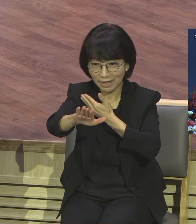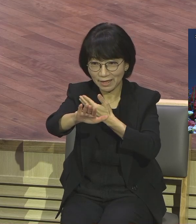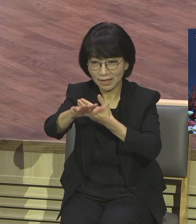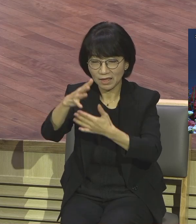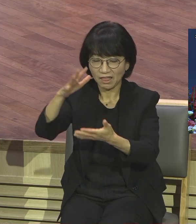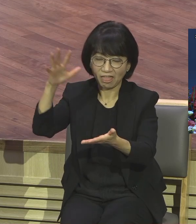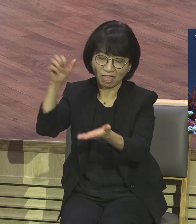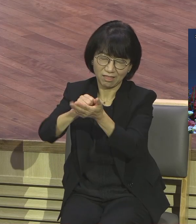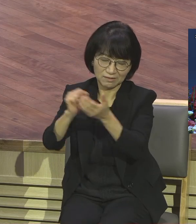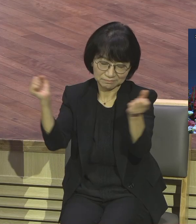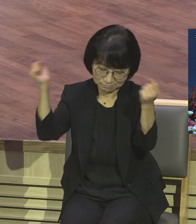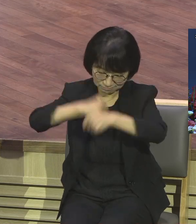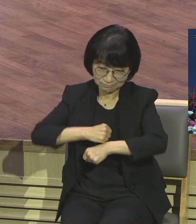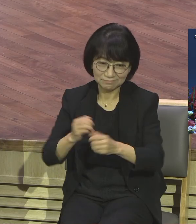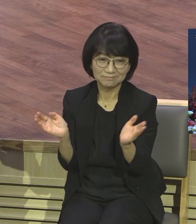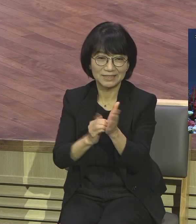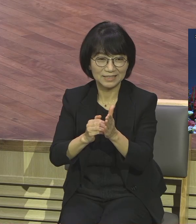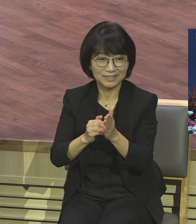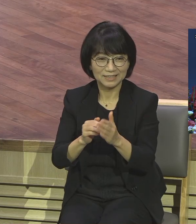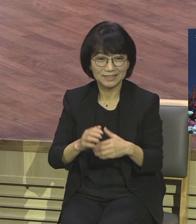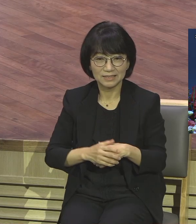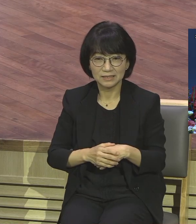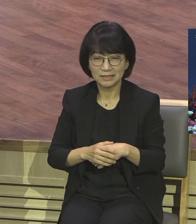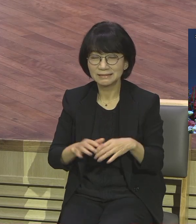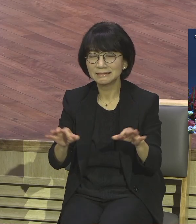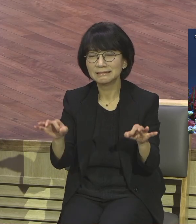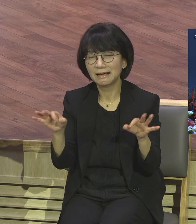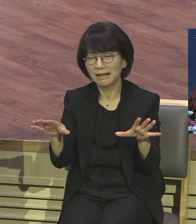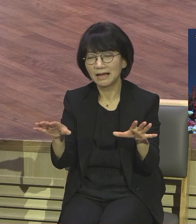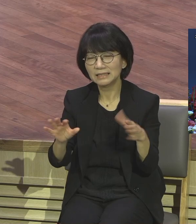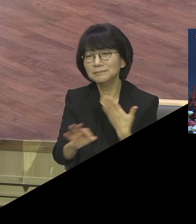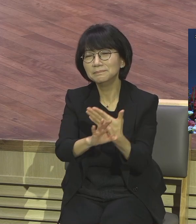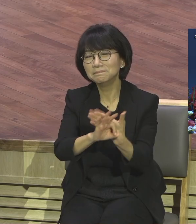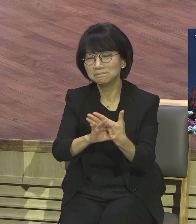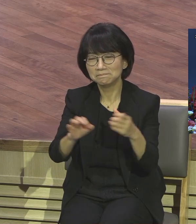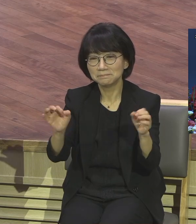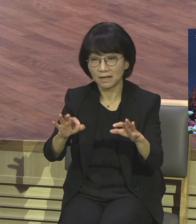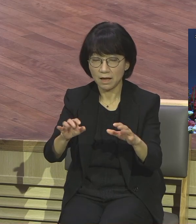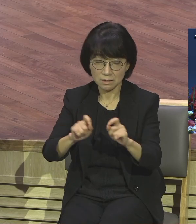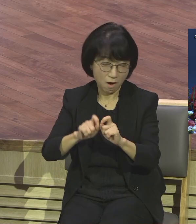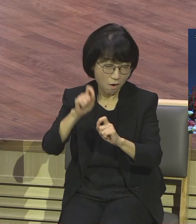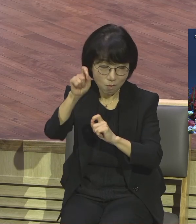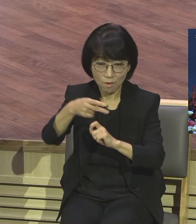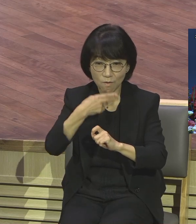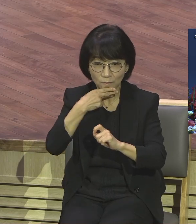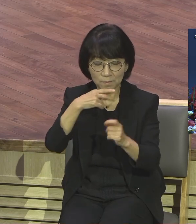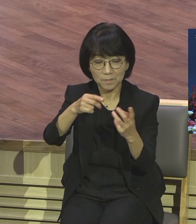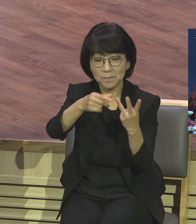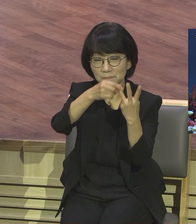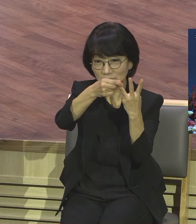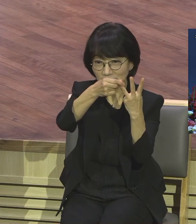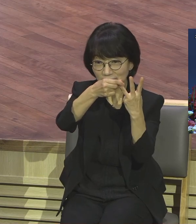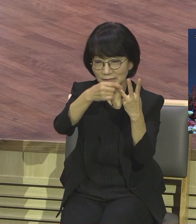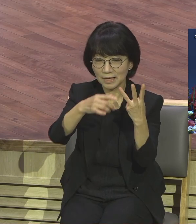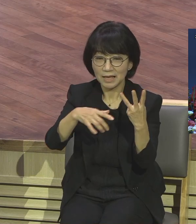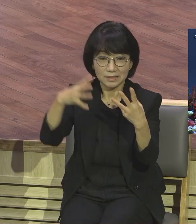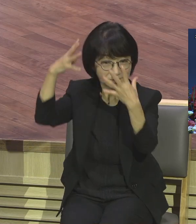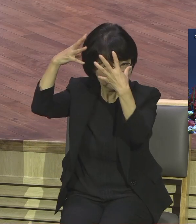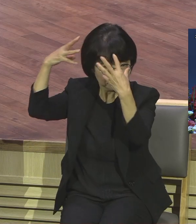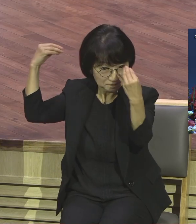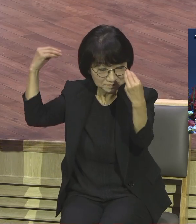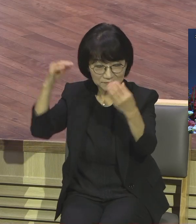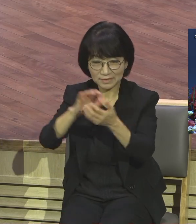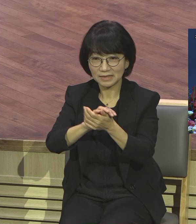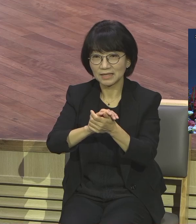의해서 멸망당했습니다. 다 일시적인 거예요. 나폴레옹은 워털루 전쟁에서 영국군에 패해가지고